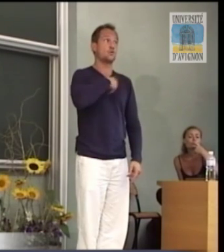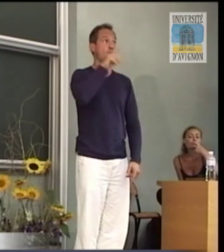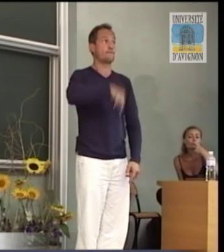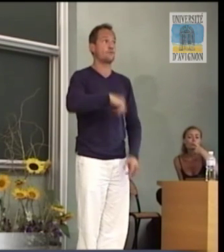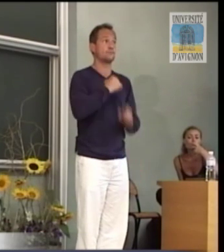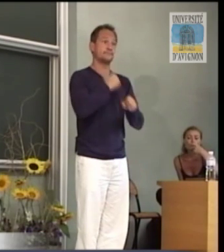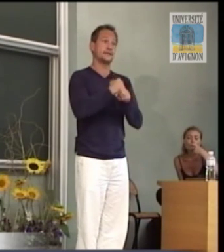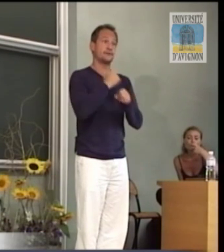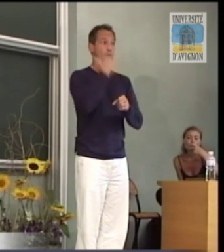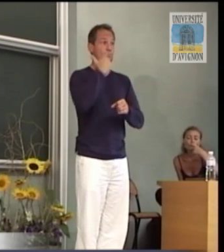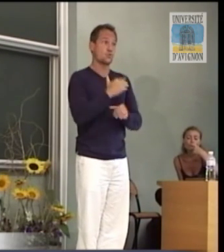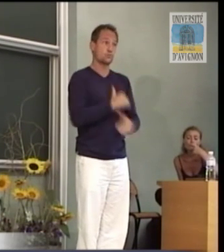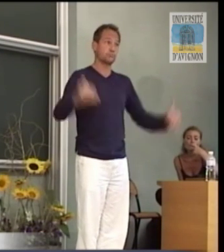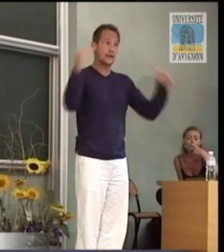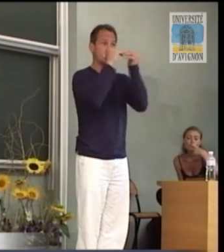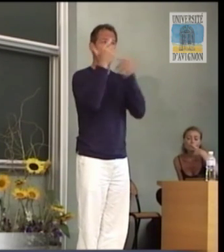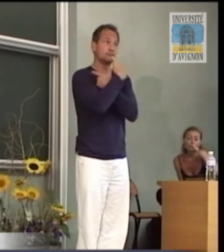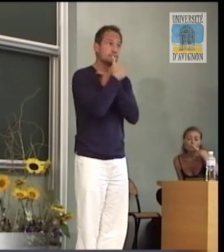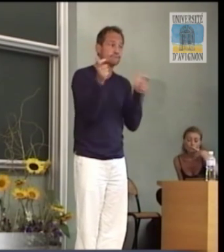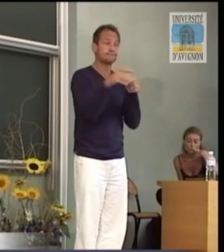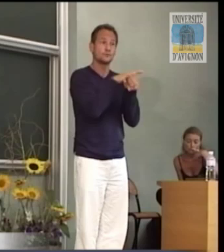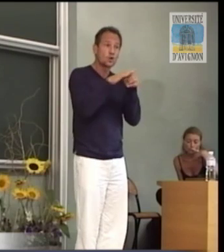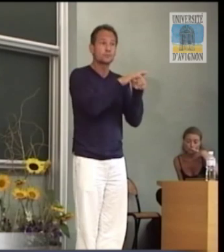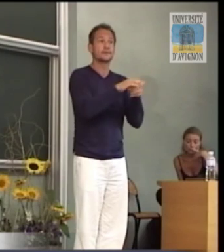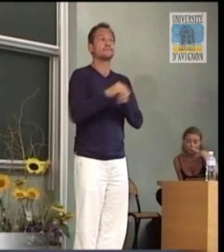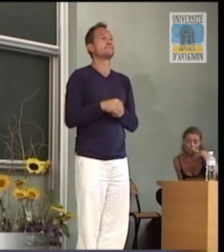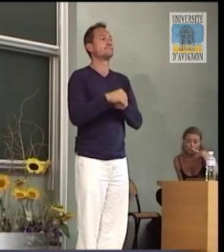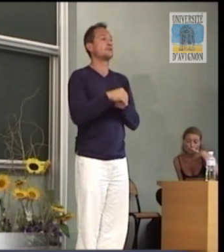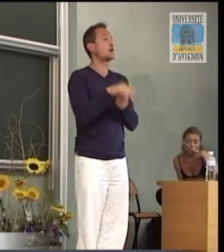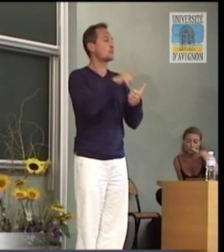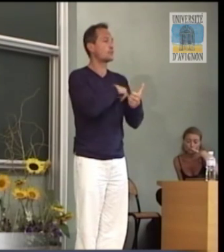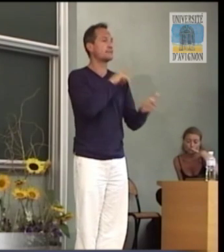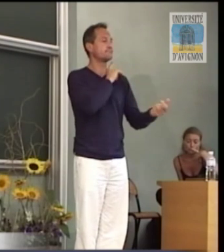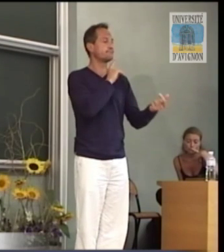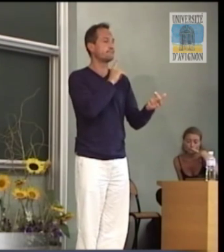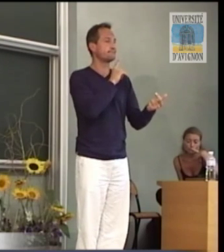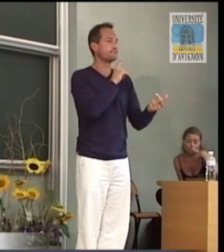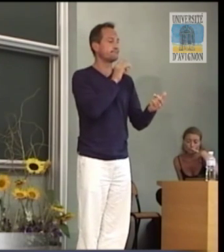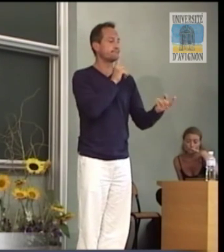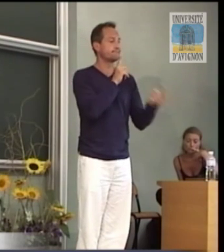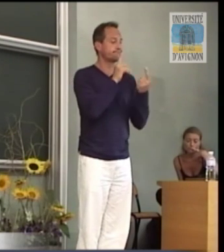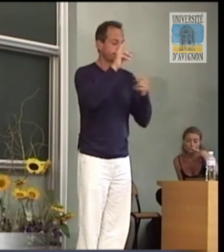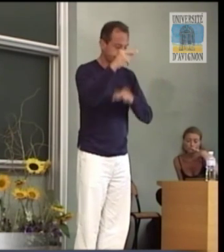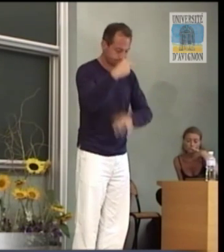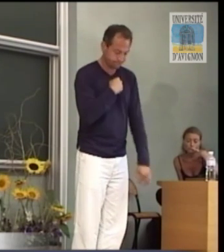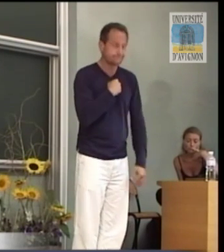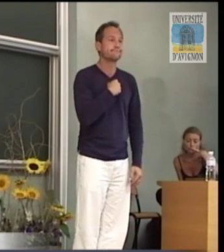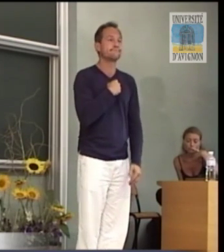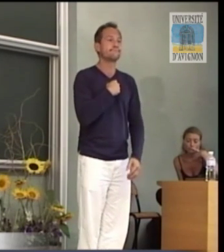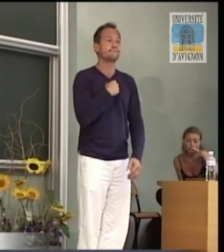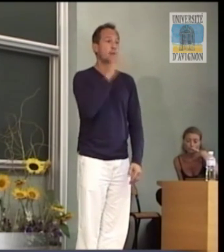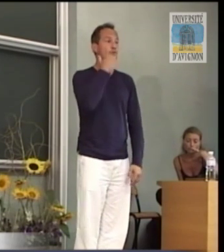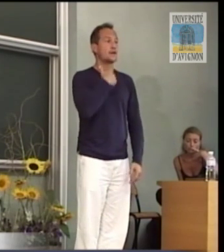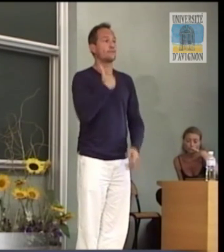que les uns et les autres soient à égalité, d'abord dans la rencontre avec eux-mêmes, et pour se rencontrer, il faut s'ouvrir à